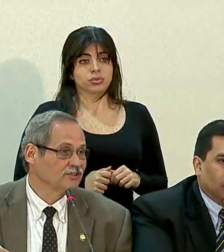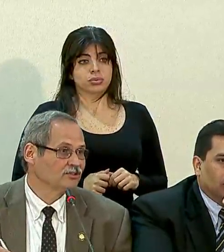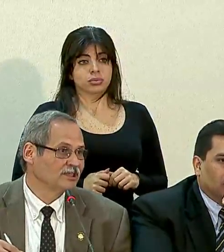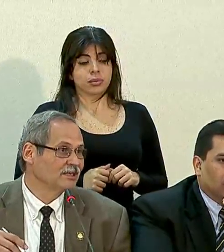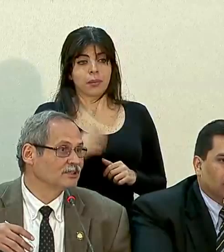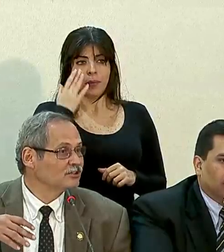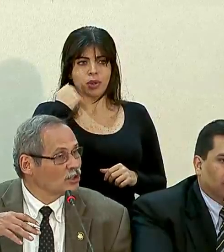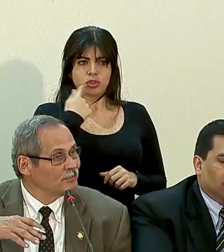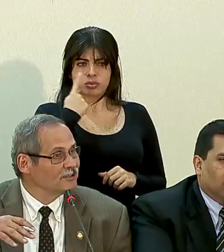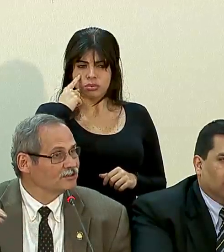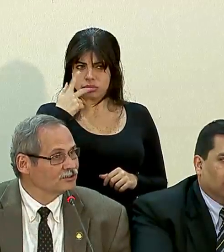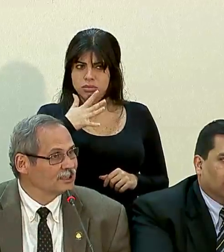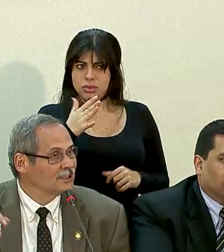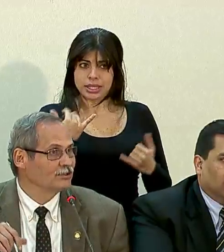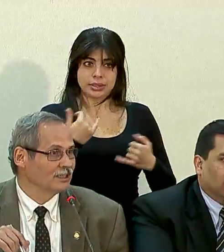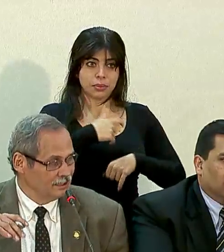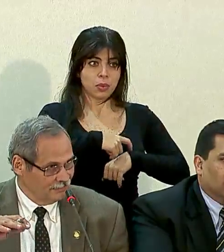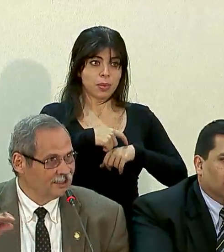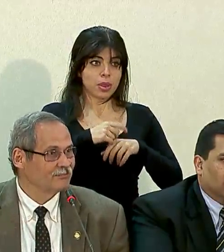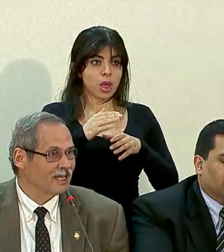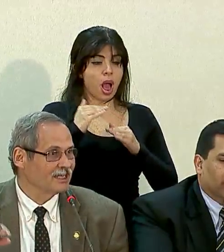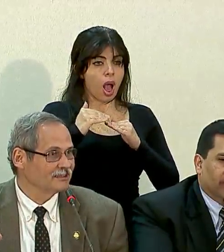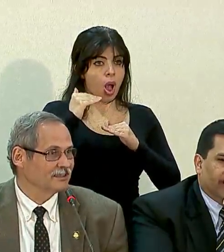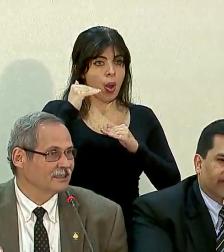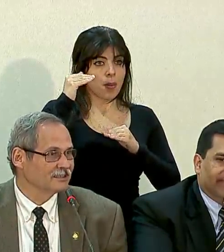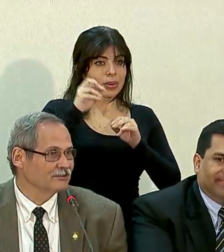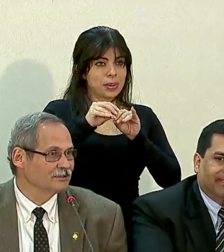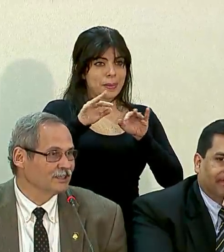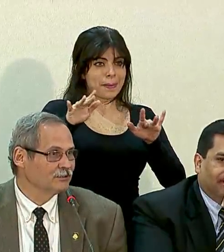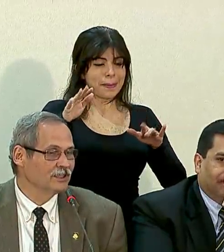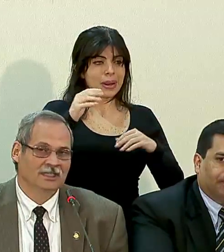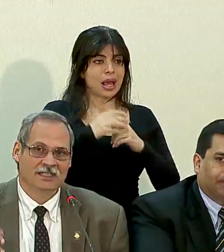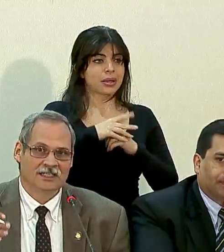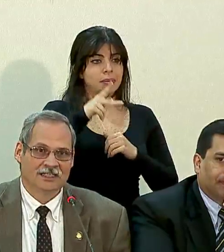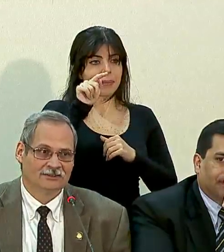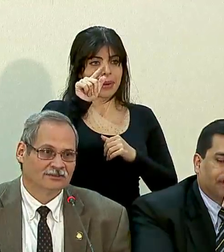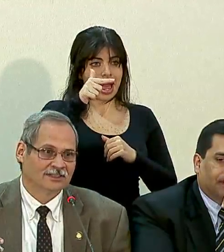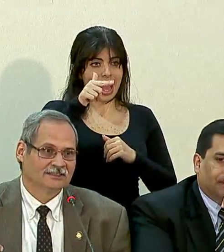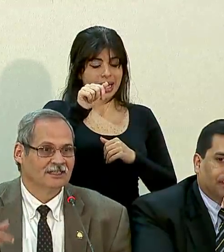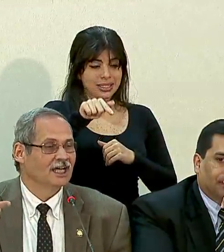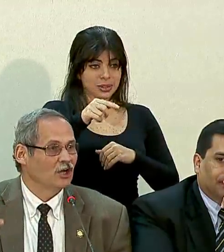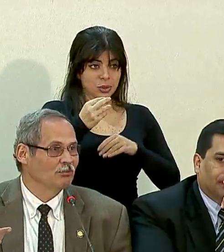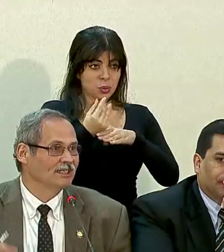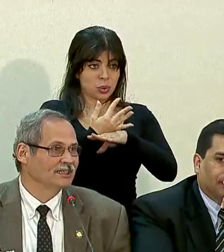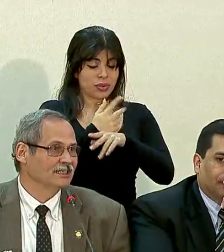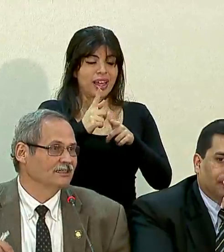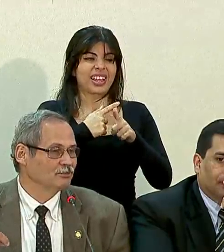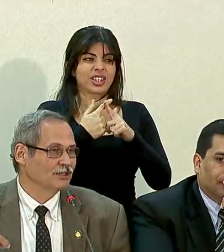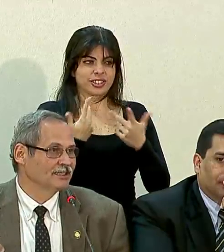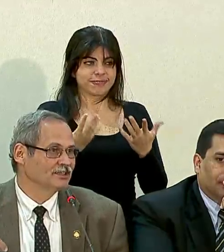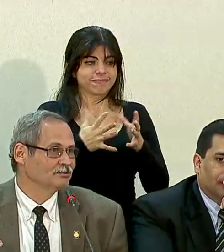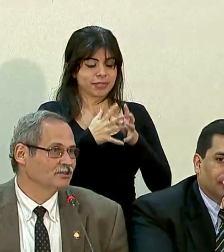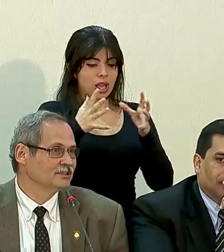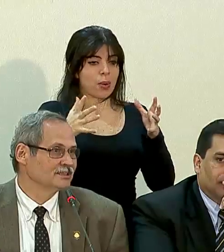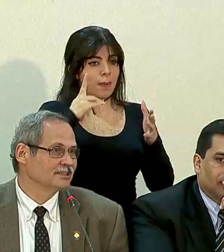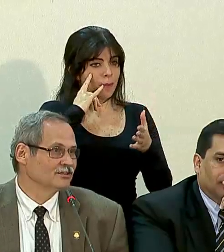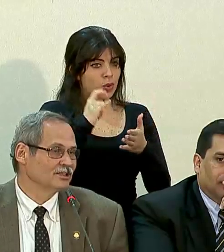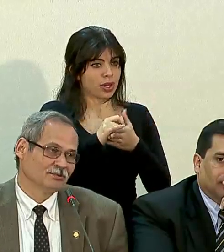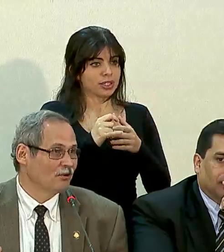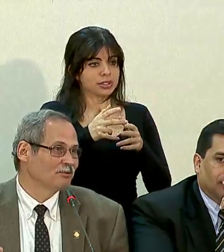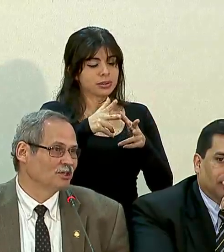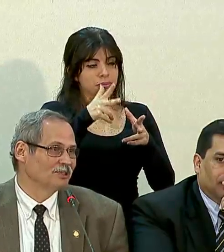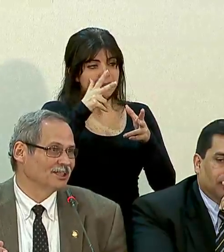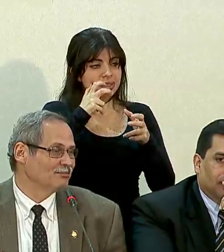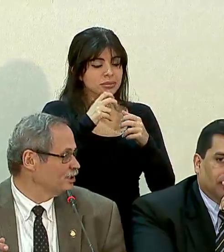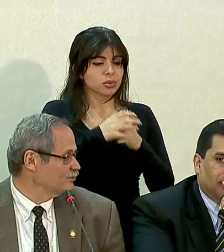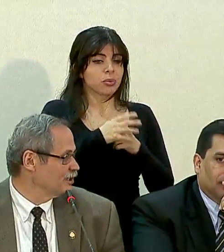porque lo que sospechamos es un aumento sostenido en el nivel de plagas en este cultivo y que entonces aumenta, por ende, el número de intersecciones,